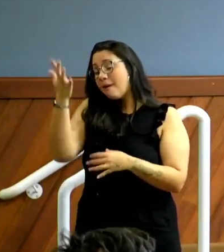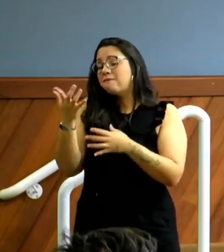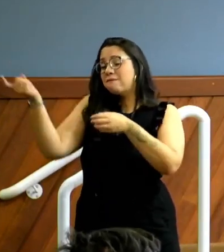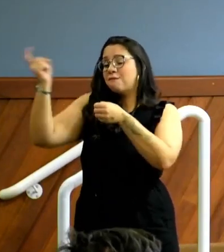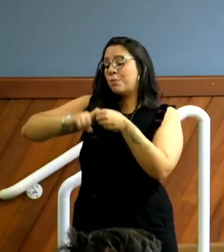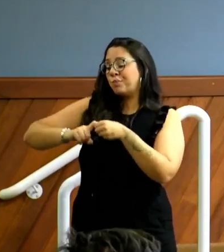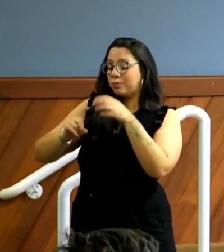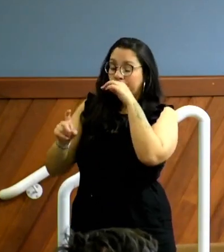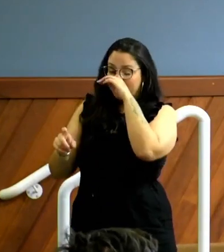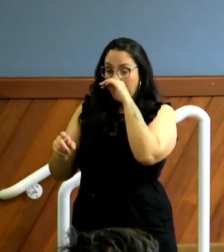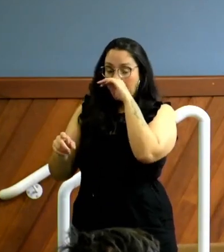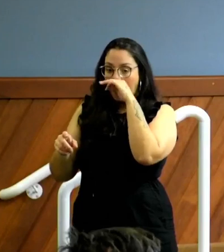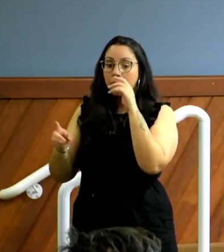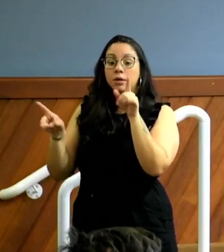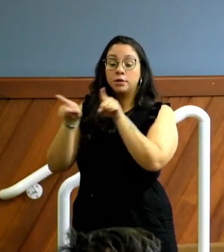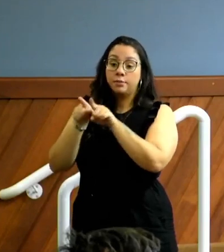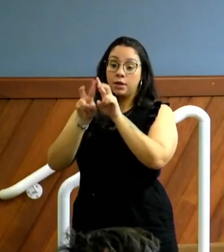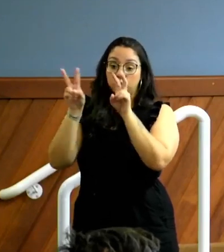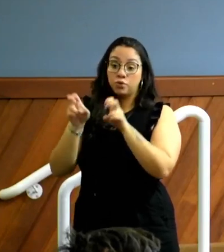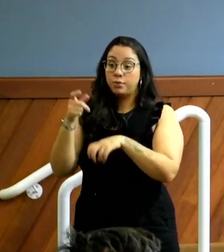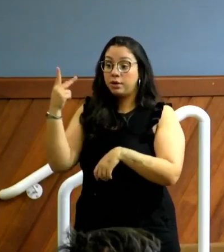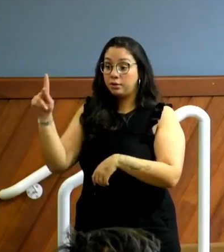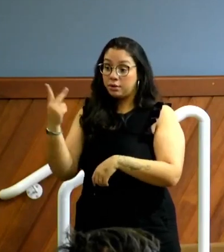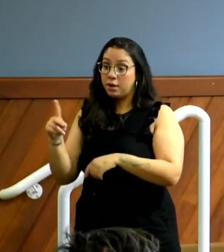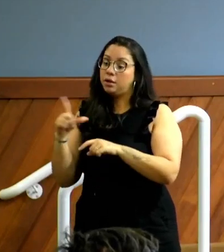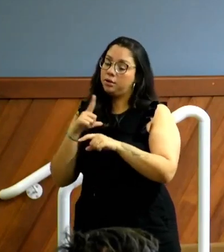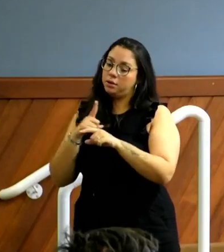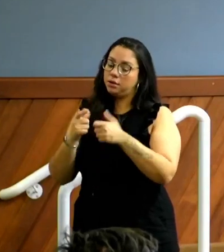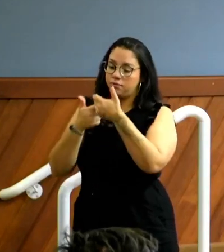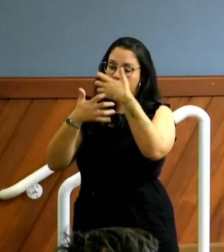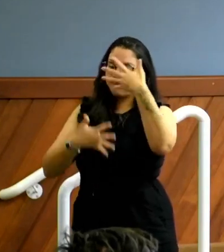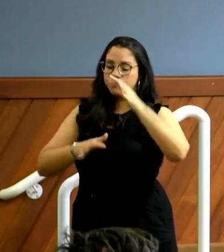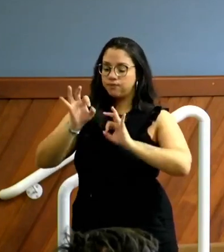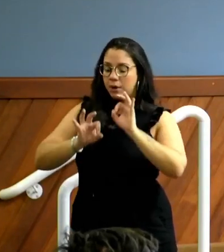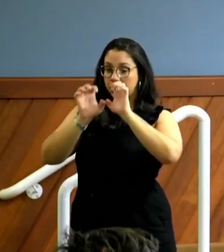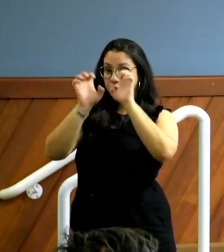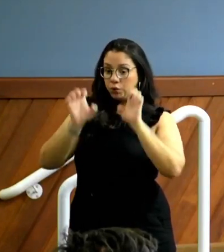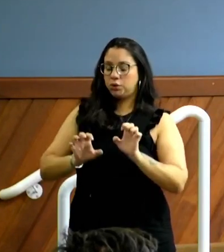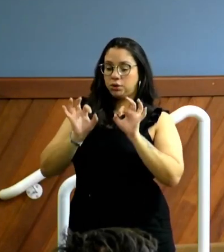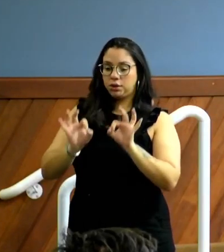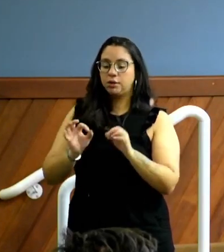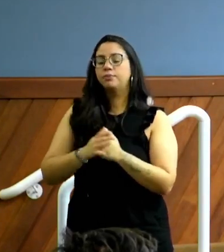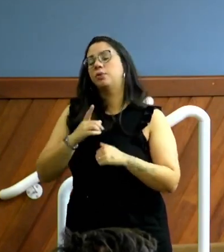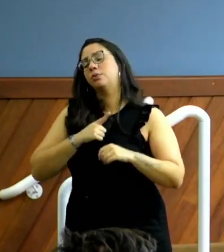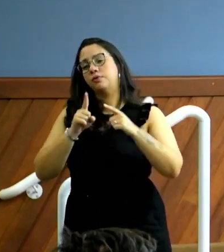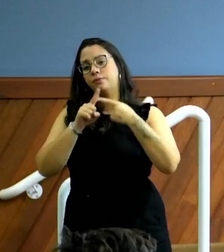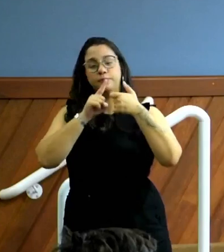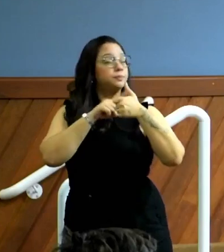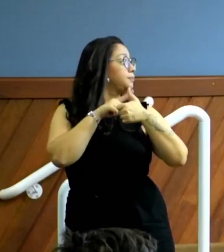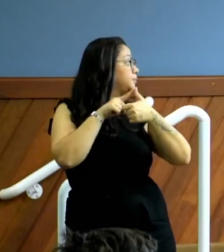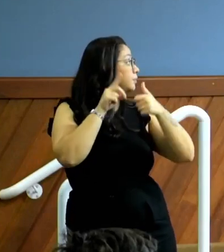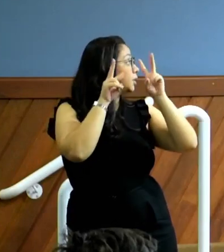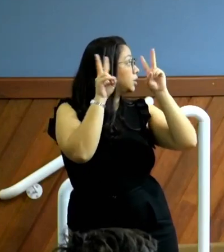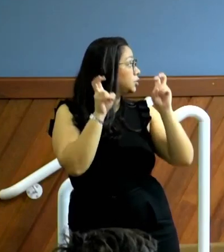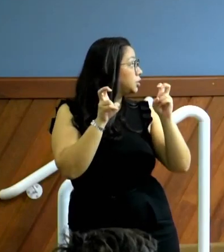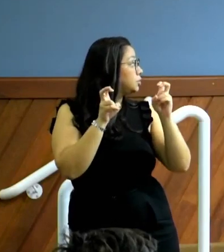pensando até mesmo na trajetória do próprio Janjão antes de estruturar o quadro de arranjo, né? Então, data, título, o âmbito e conteúdo, vejam